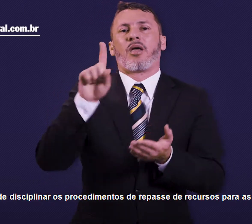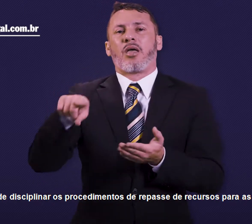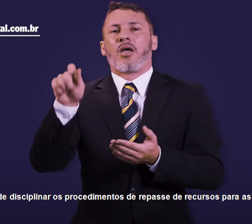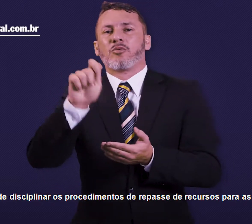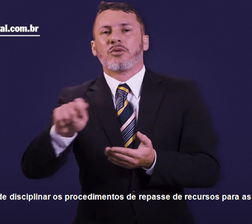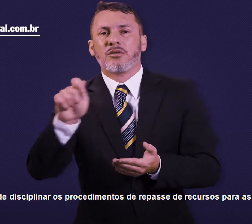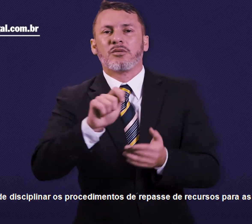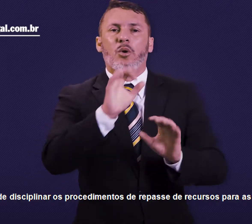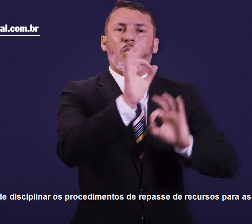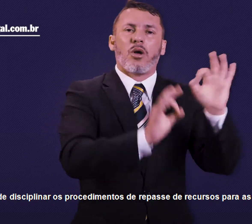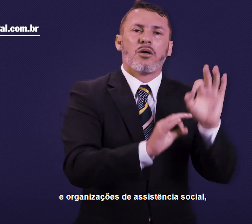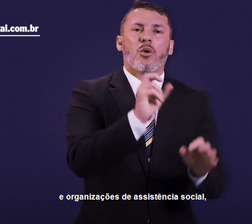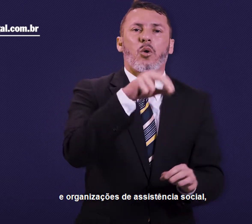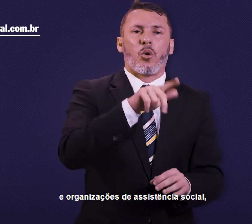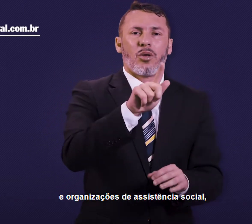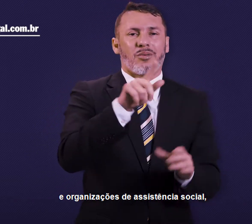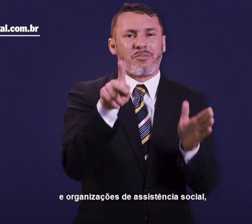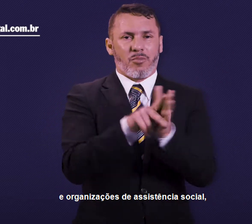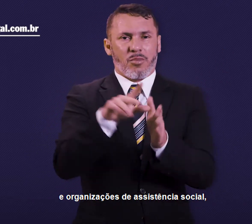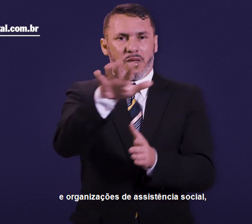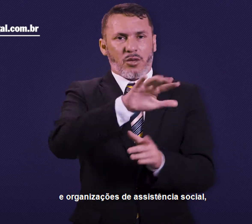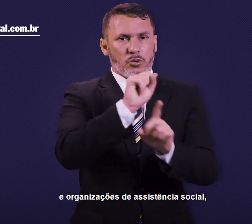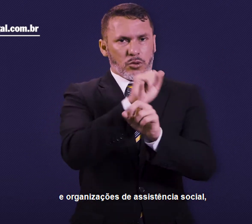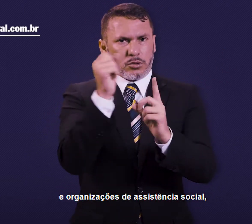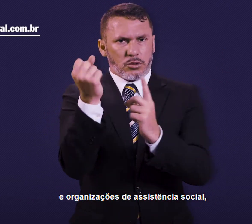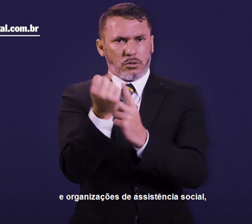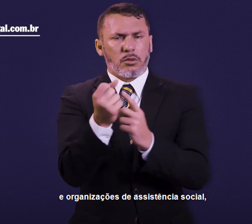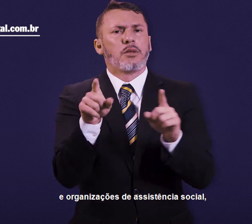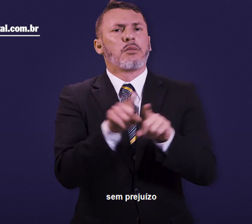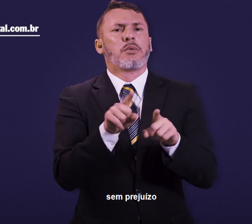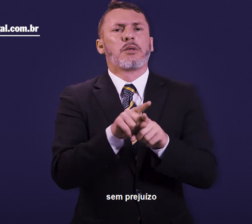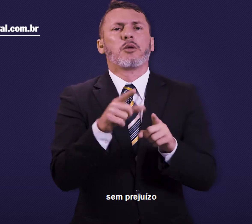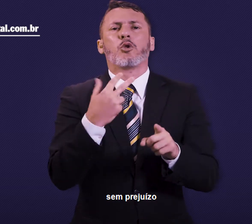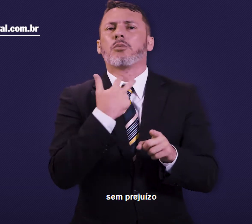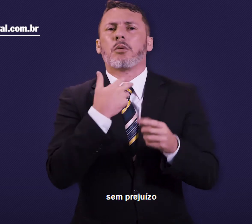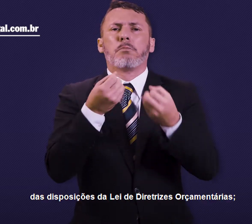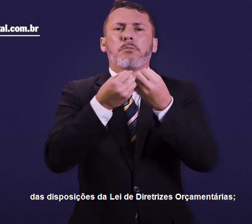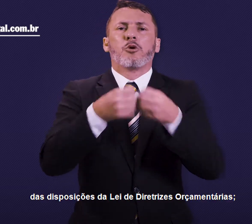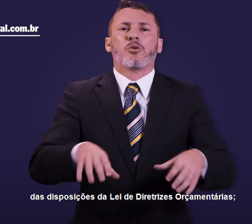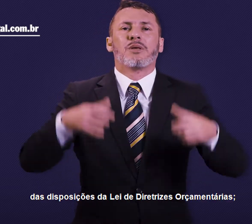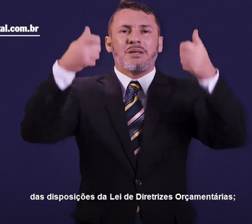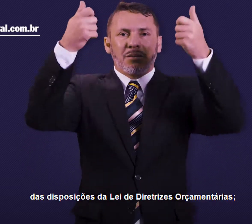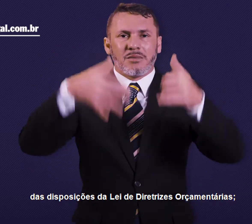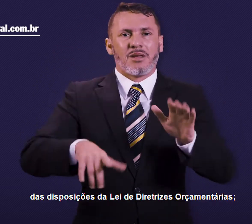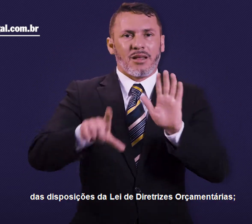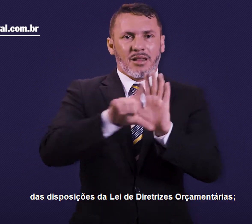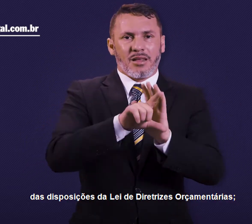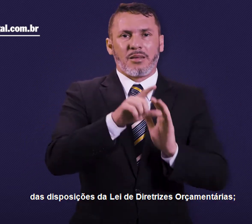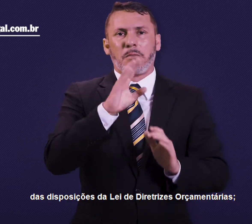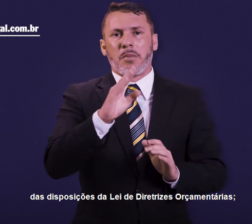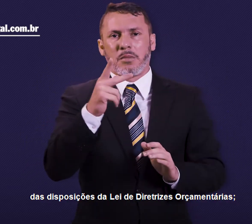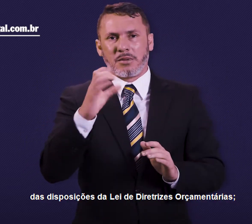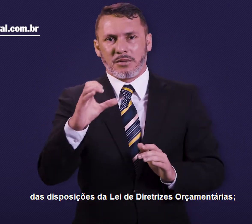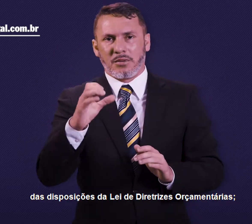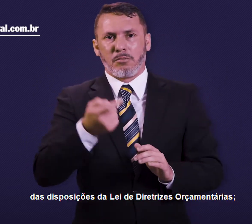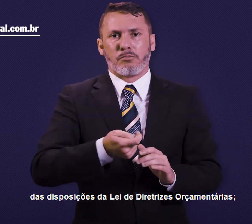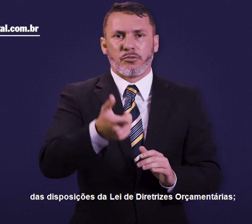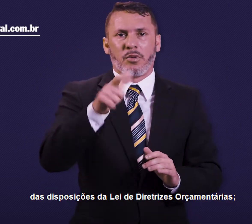para as entidades e organizações de assistência social, sem prejuízo das disposições da Lei de Diretrizes